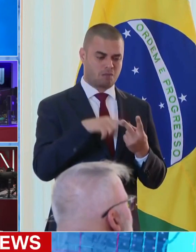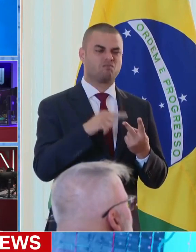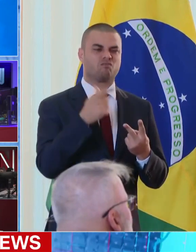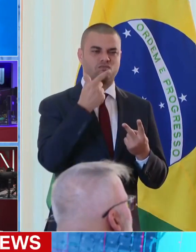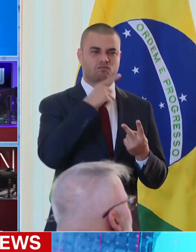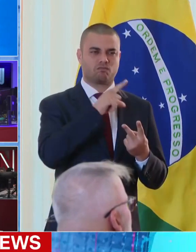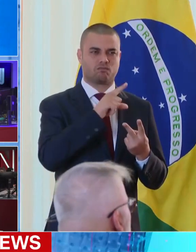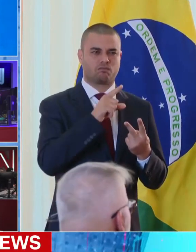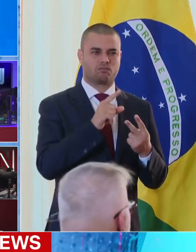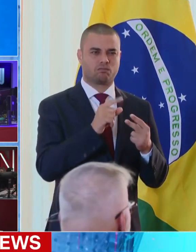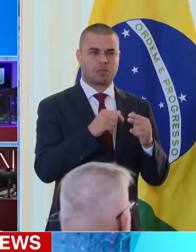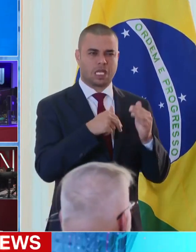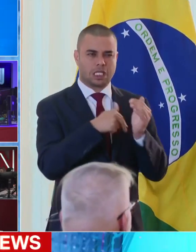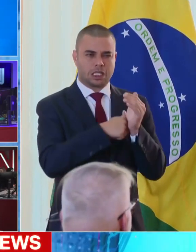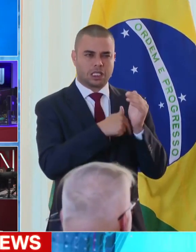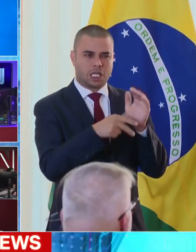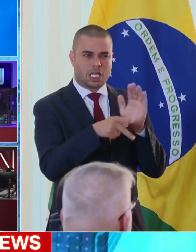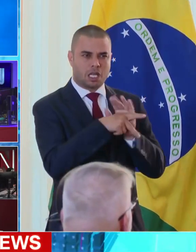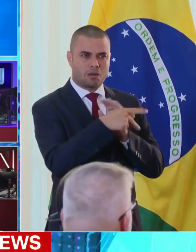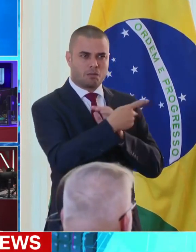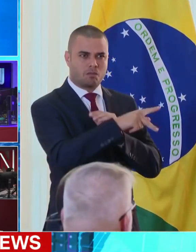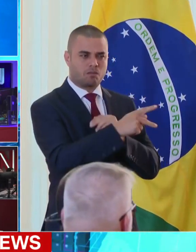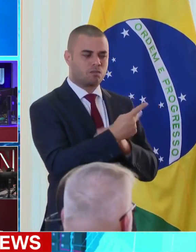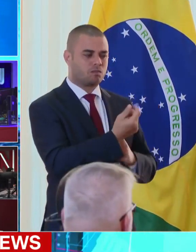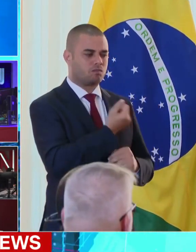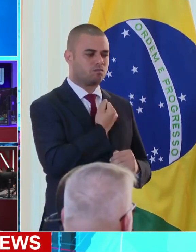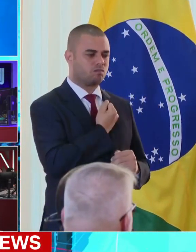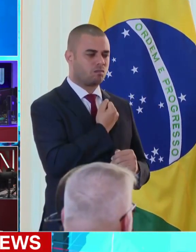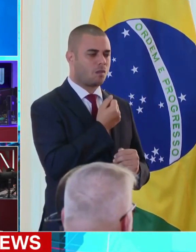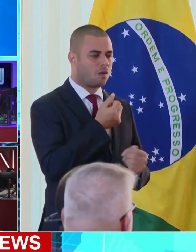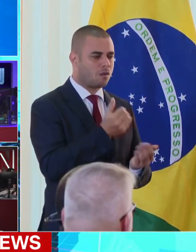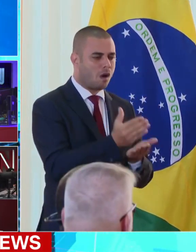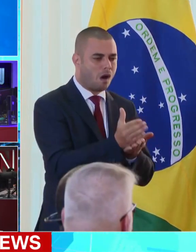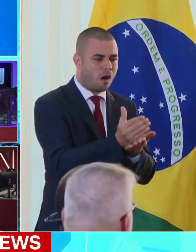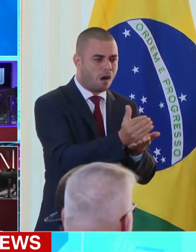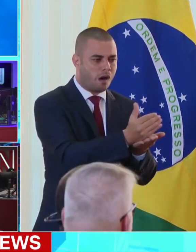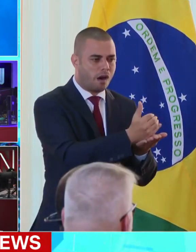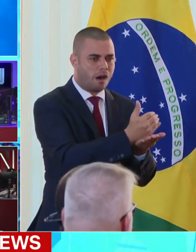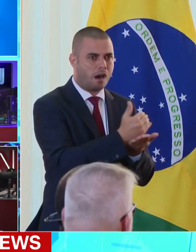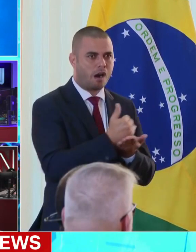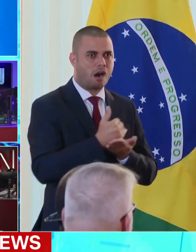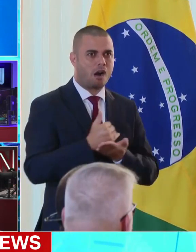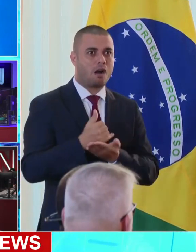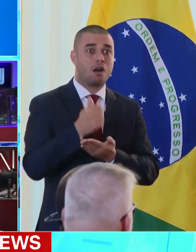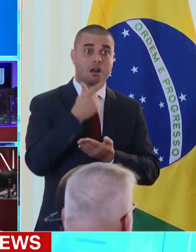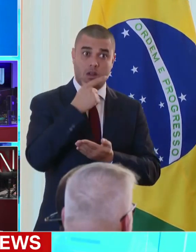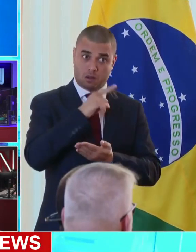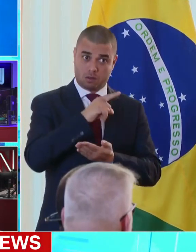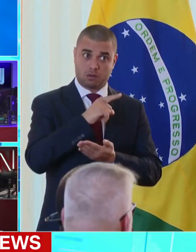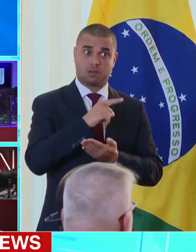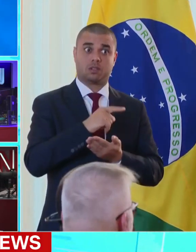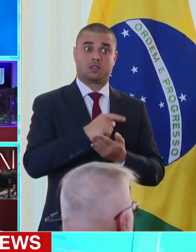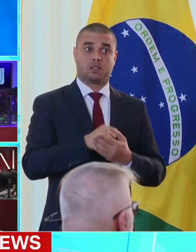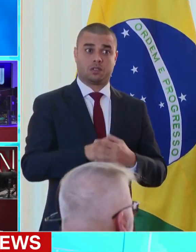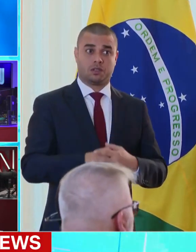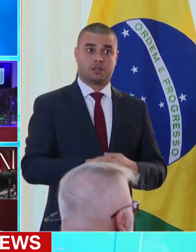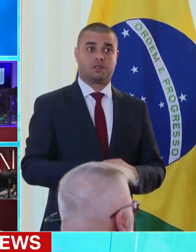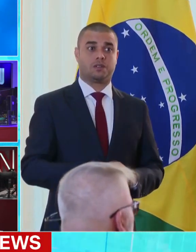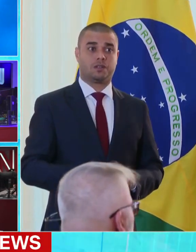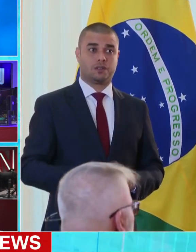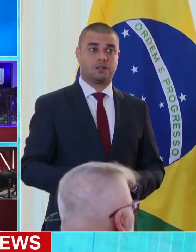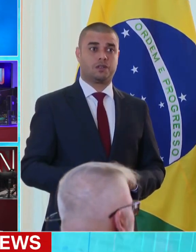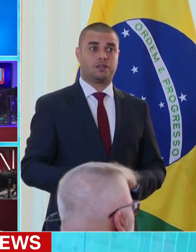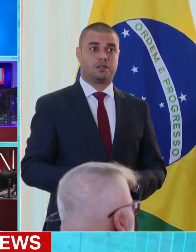Vamos fazer uma coisa mais simples para as pessoas e os aqui a palavra troca lidimara quase assim troca a legítima troca honesta de